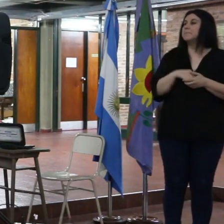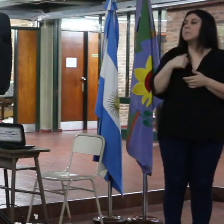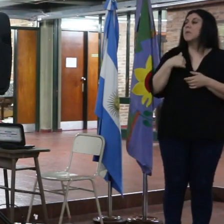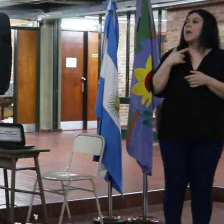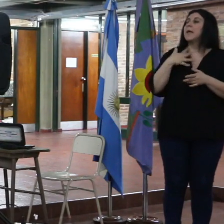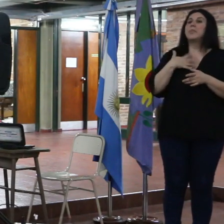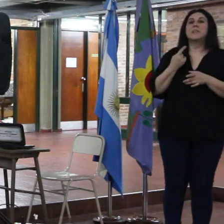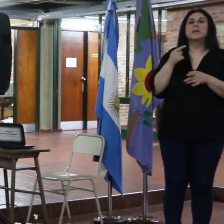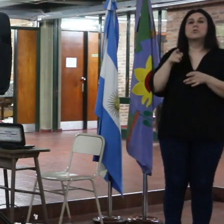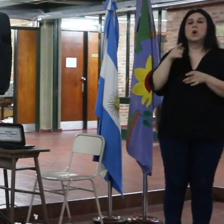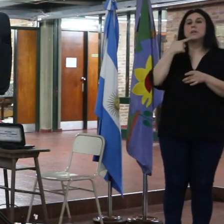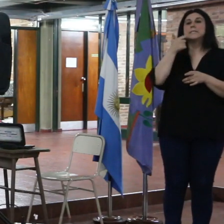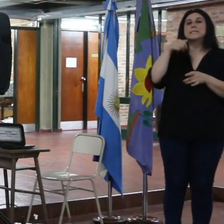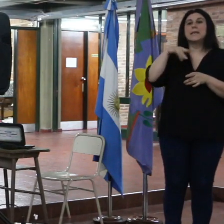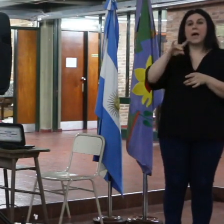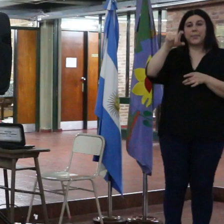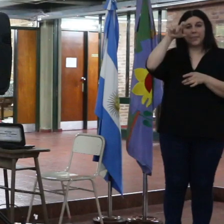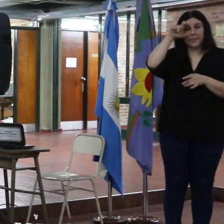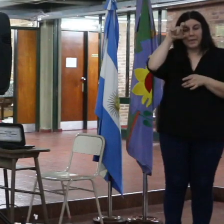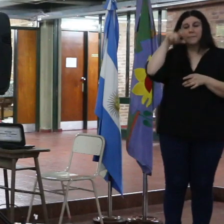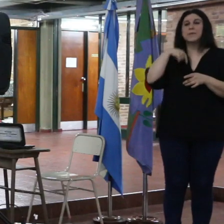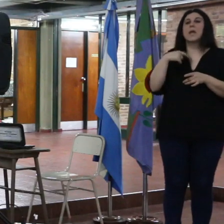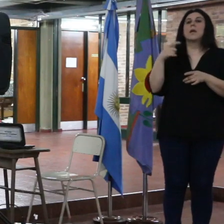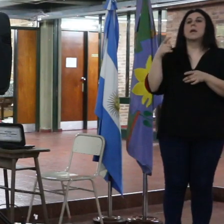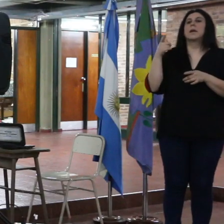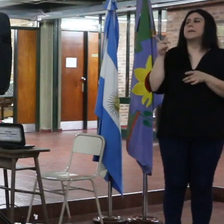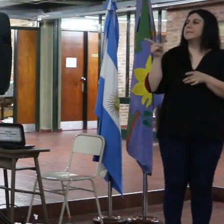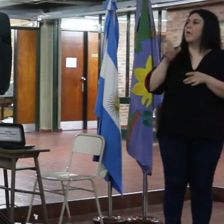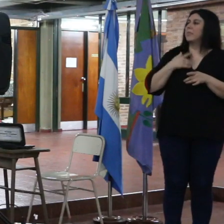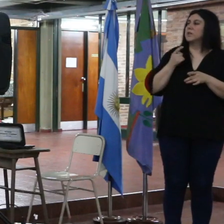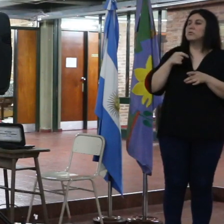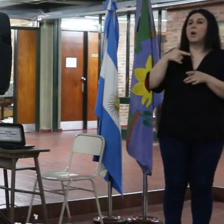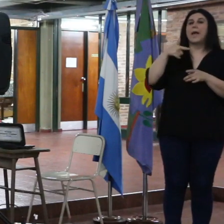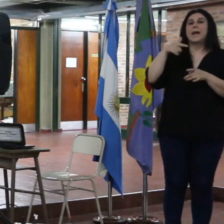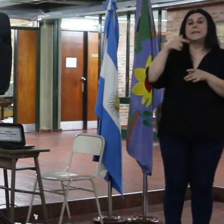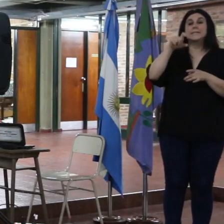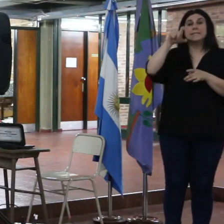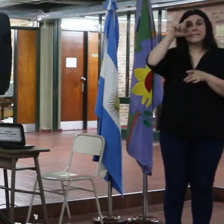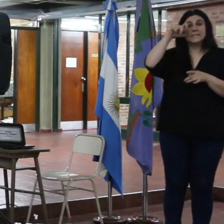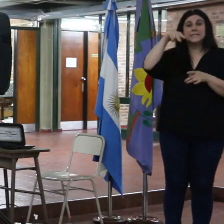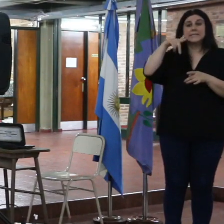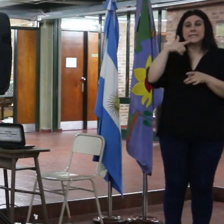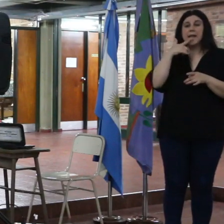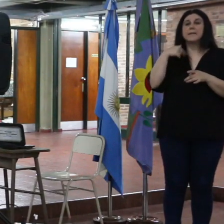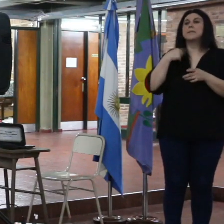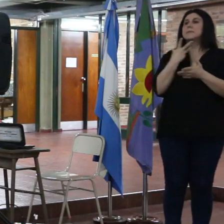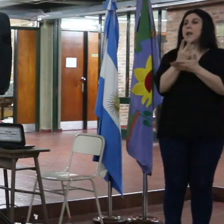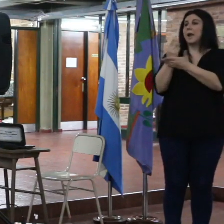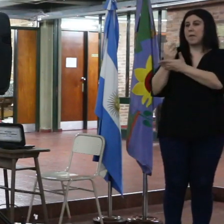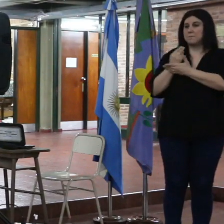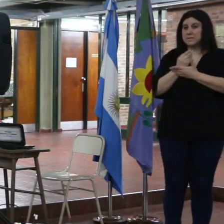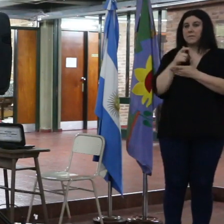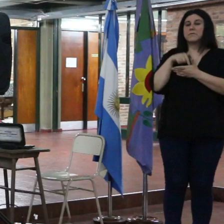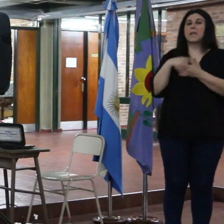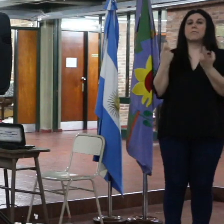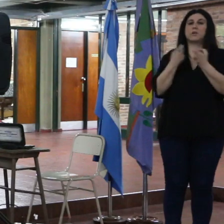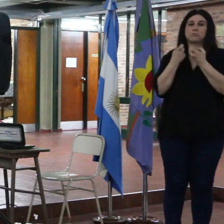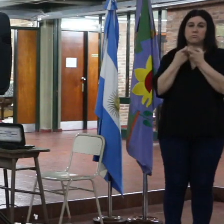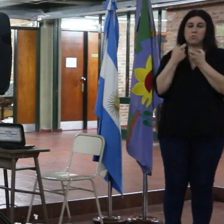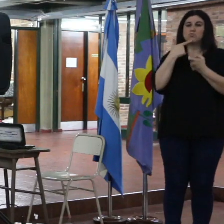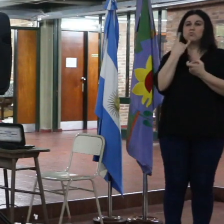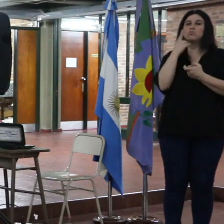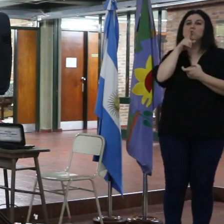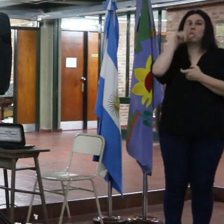Sández. A la presidenta del CEN, Mabel Mesa. A los representantes de SUTEBA, Delegación